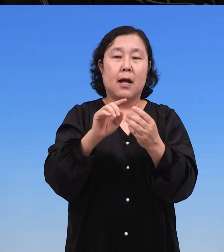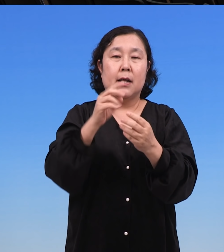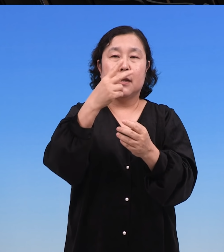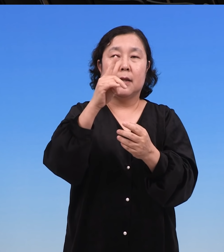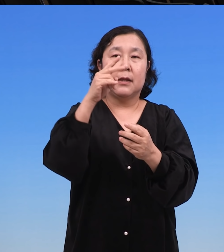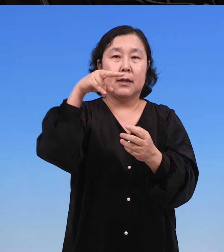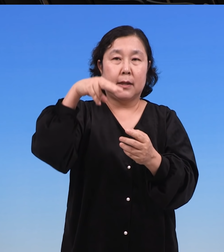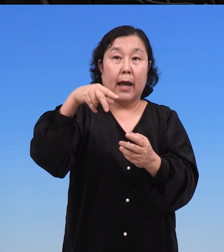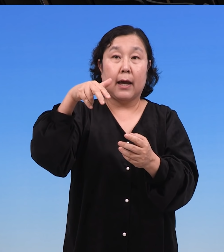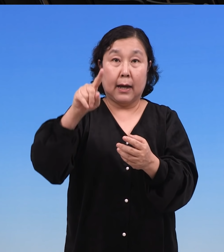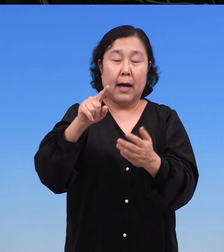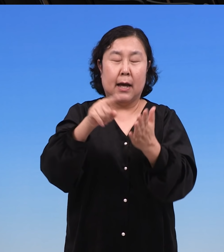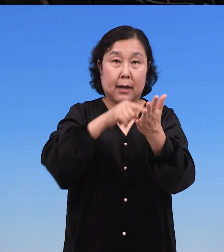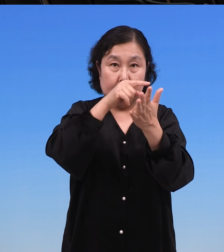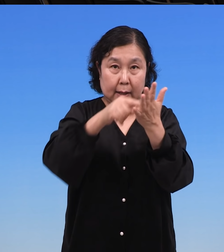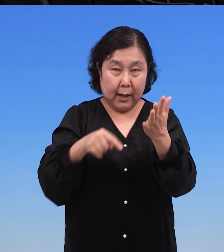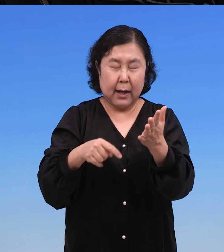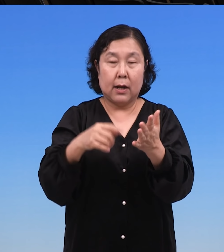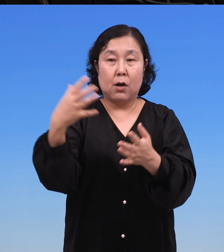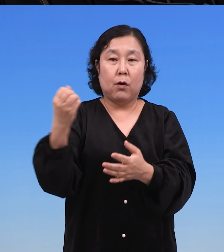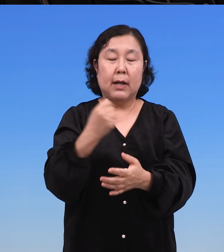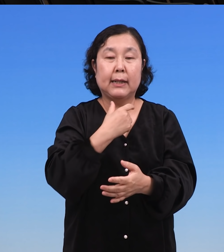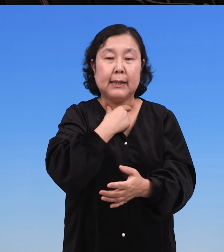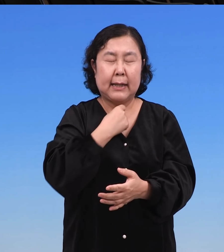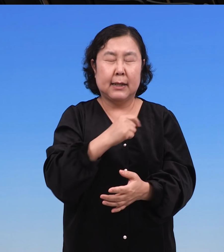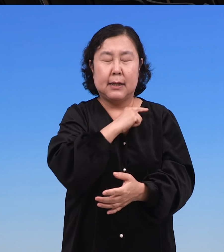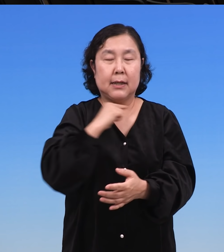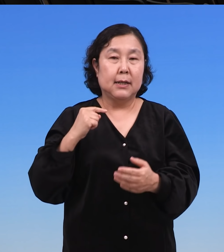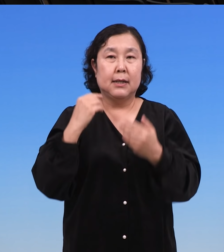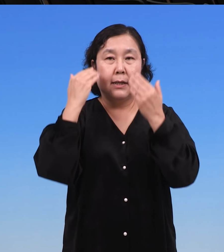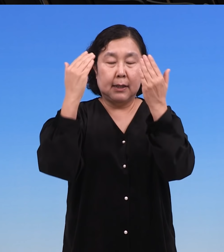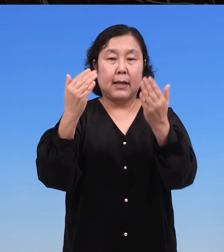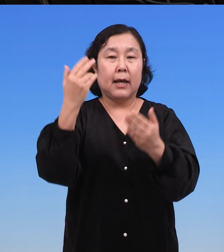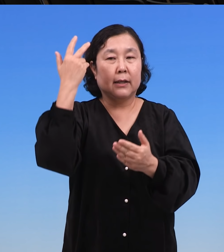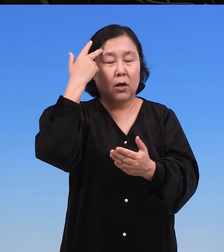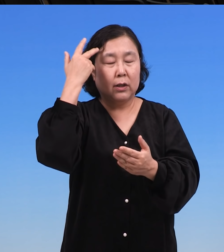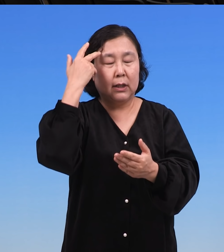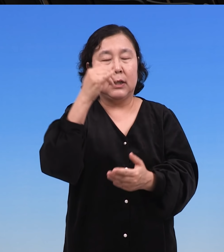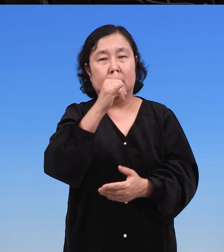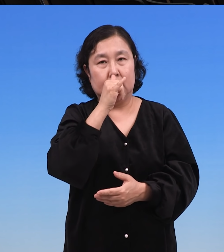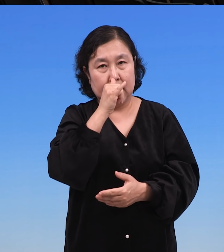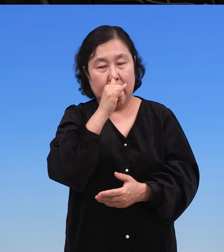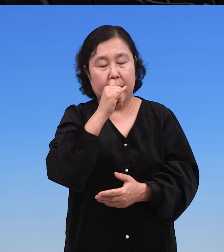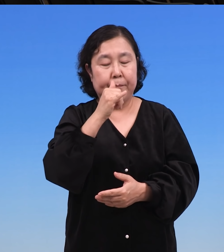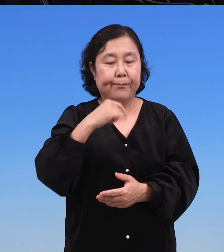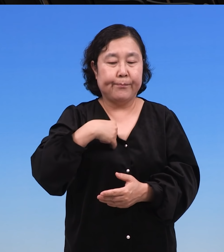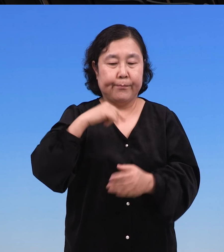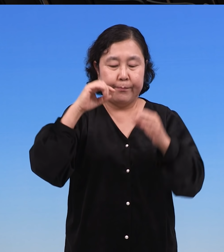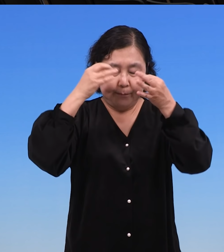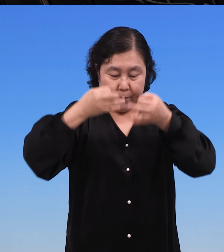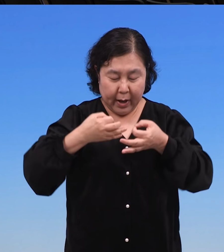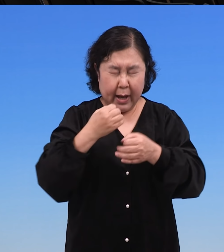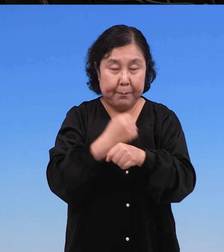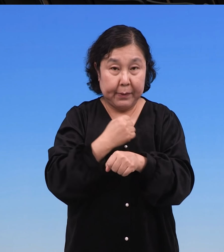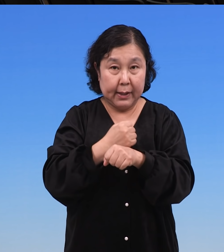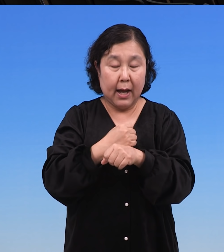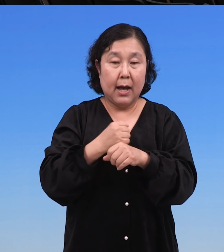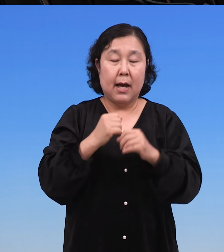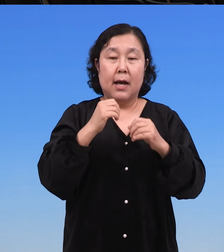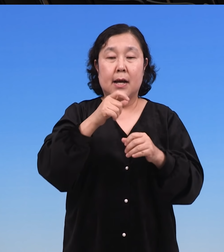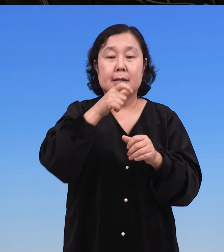있는가? 이 질문을 계속 드려야 한다는 사실입니다. 오늘 본문에 보면은 세례 요한이 한 것이 이제 두